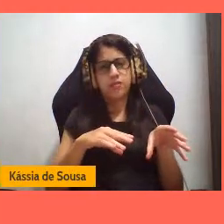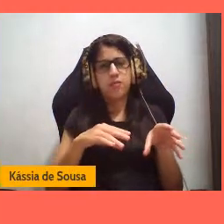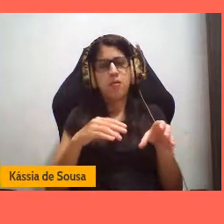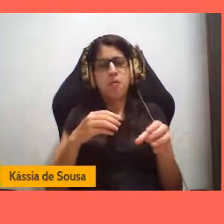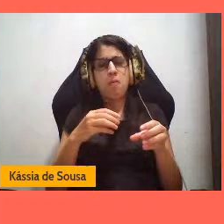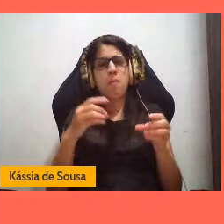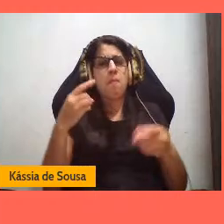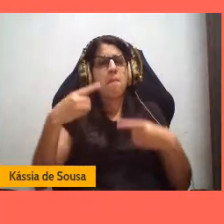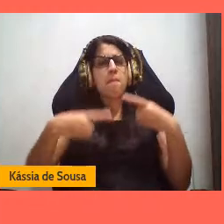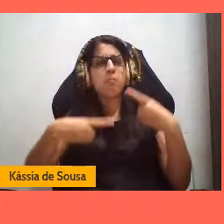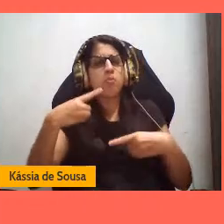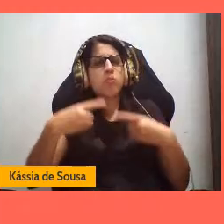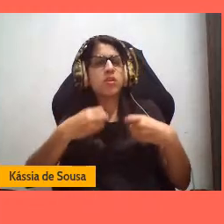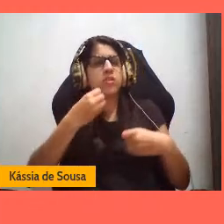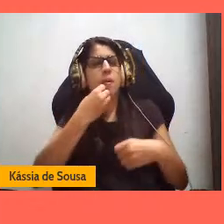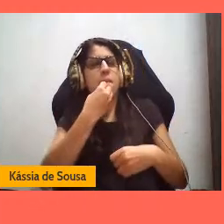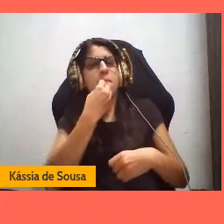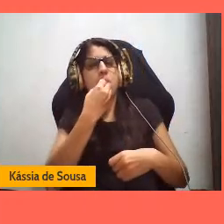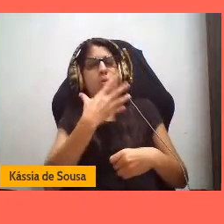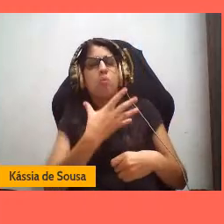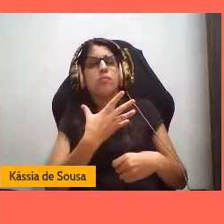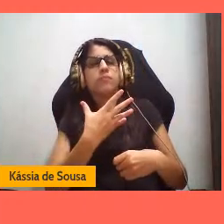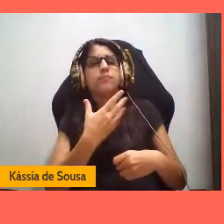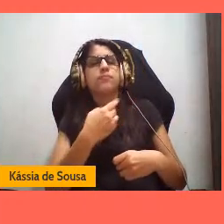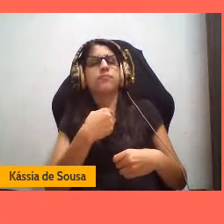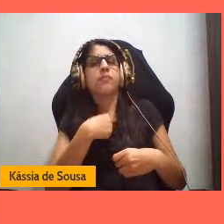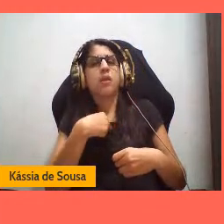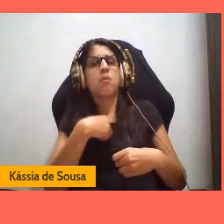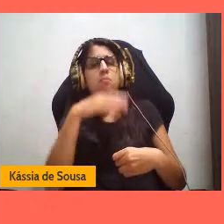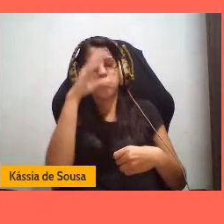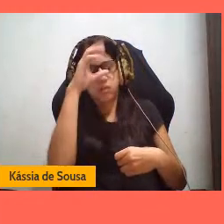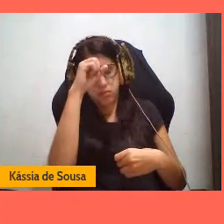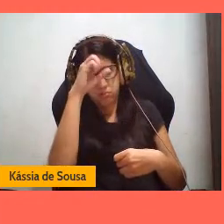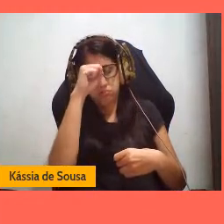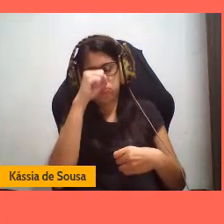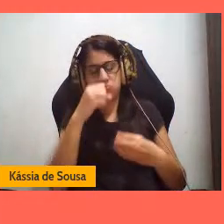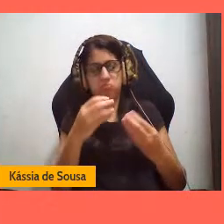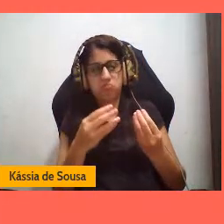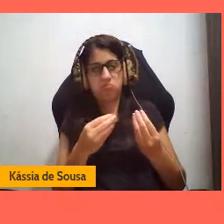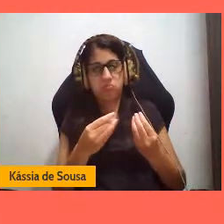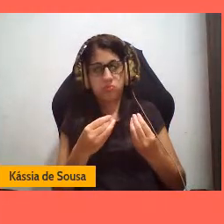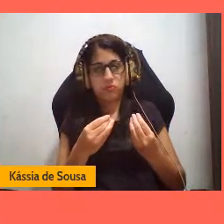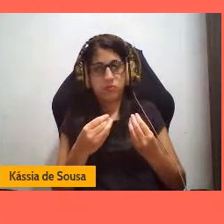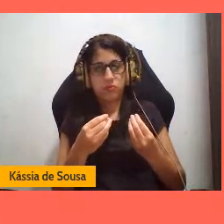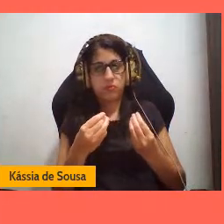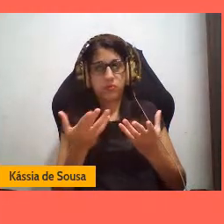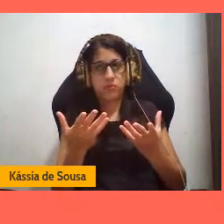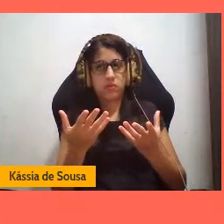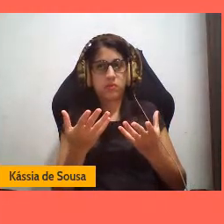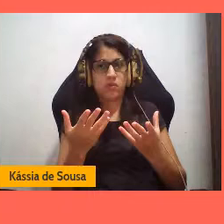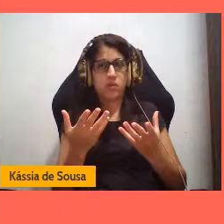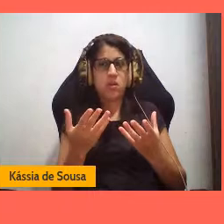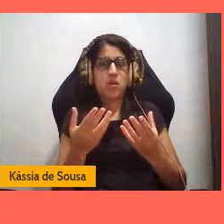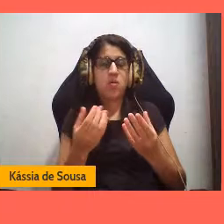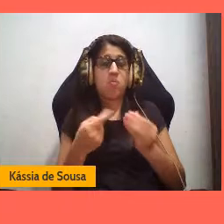né? Então, eu aprendi muito com essa mostra